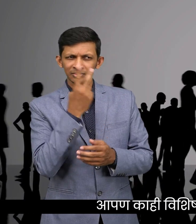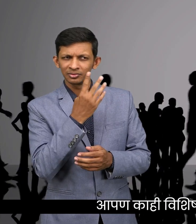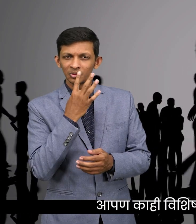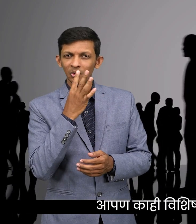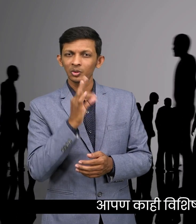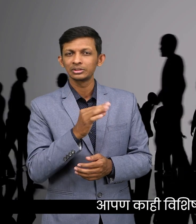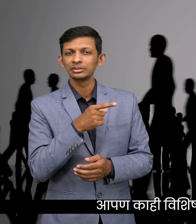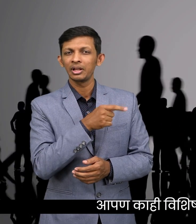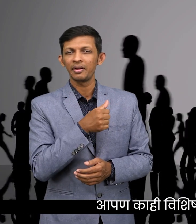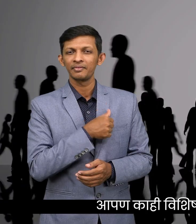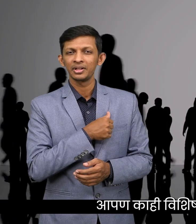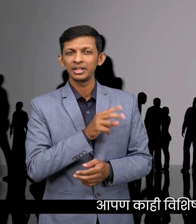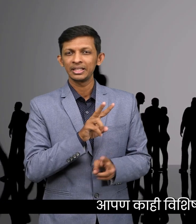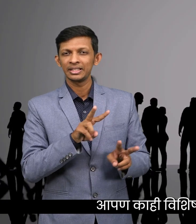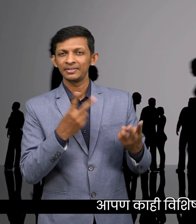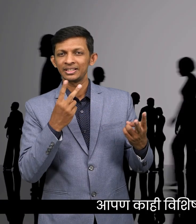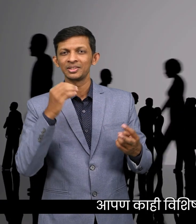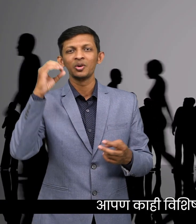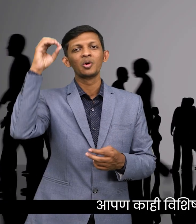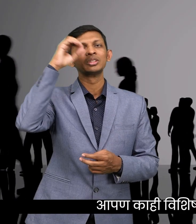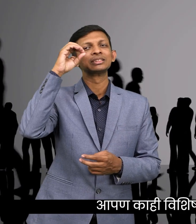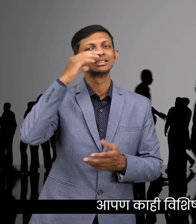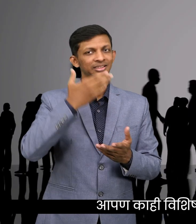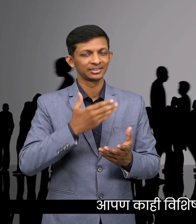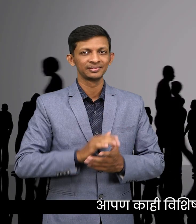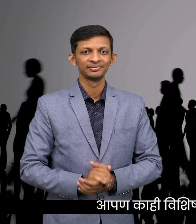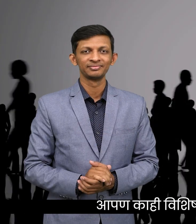आपण काही विशिष्ट दृष्टिकोन आणि मते तयार करतो.